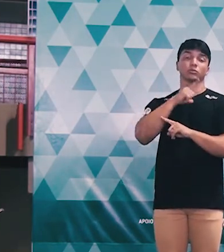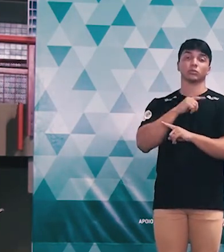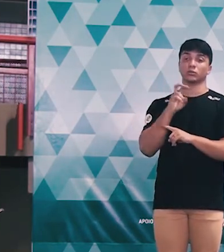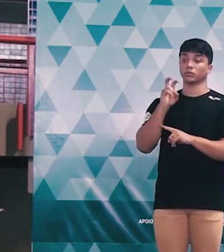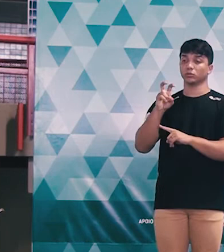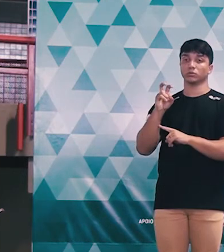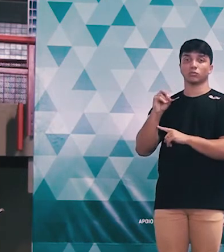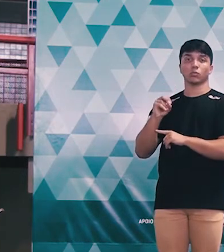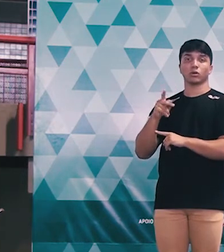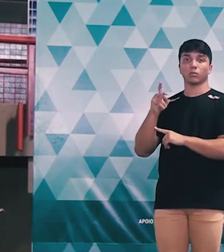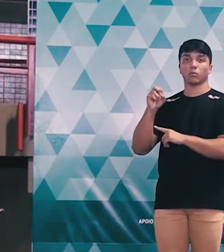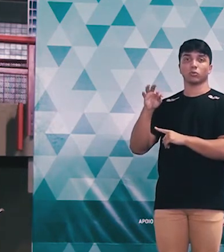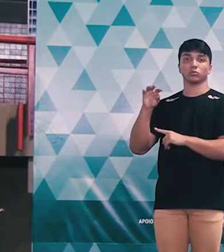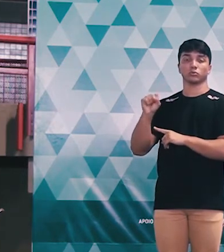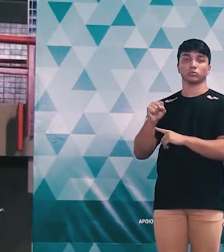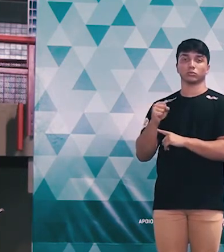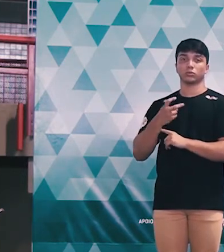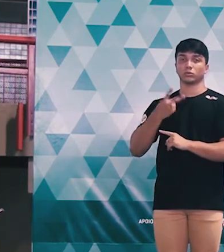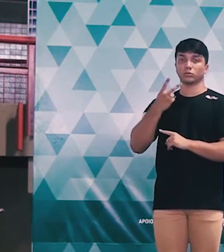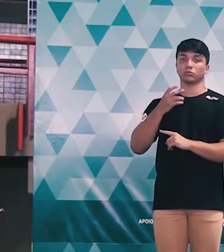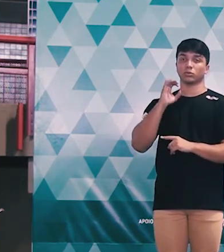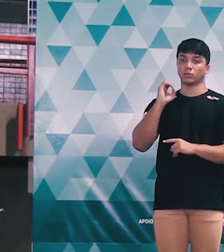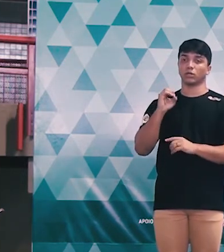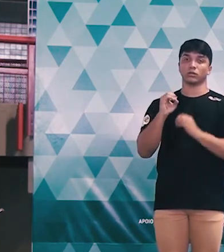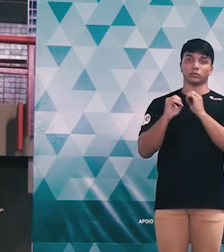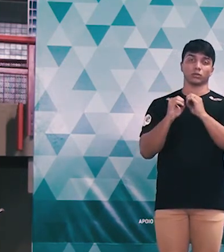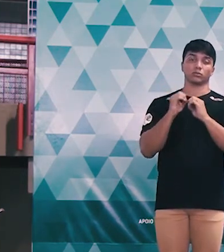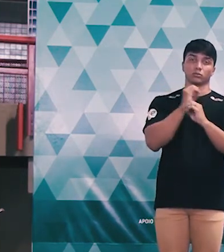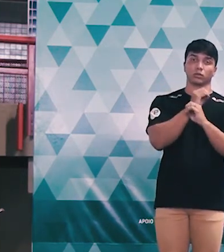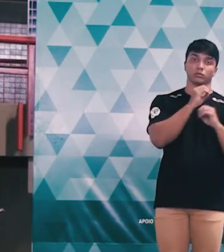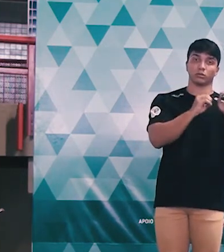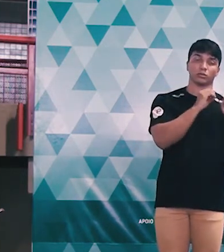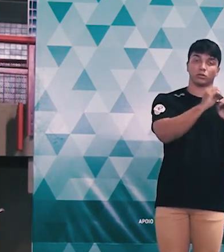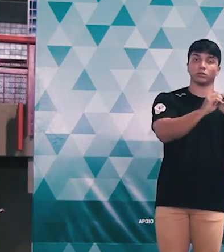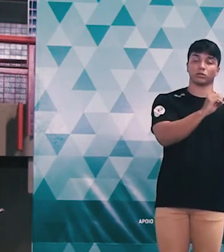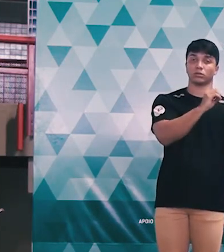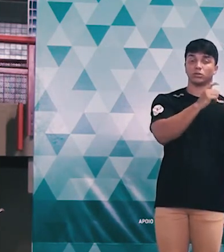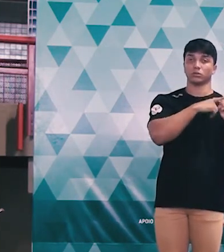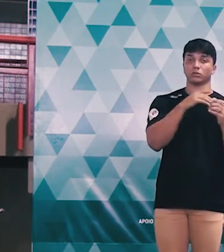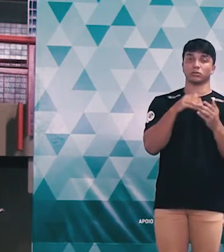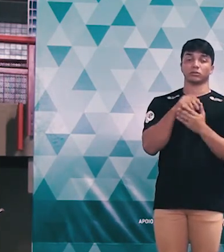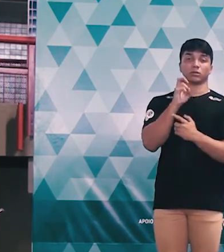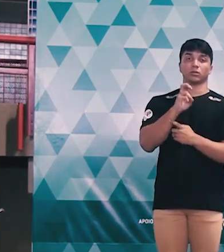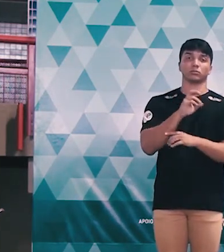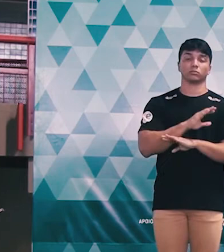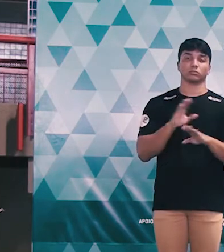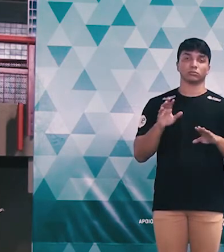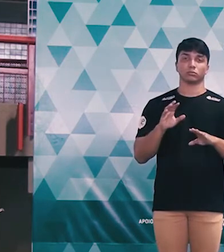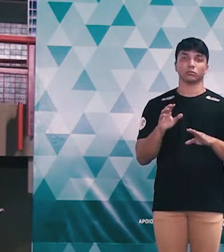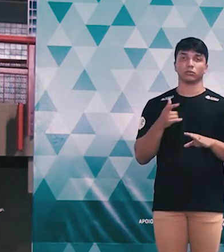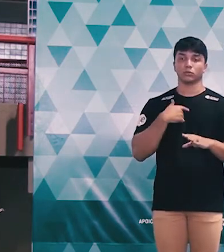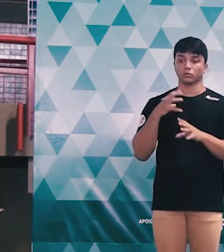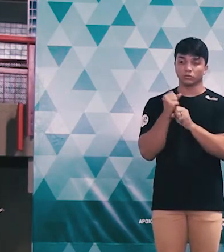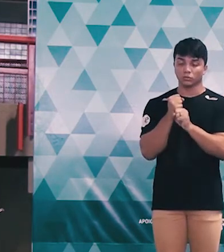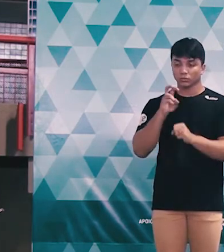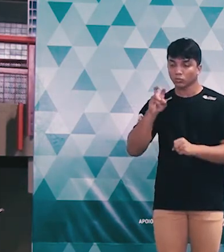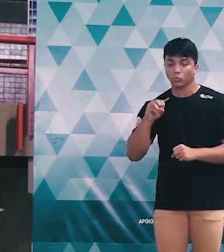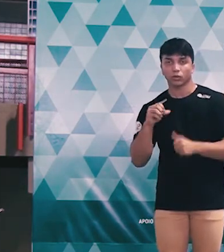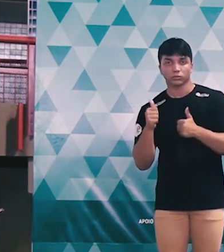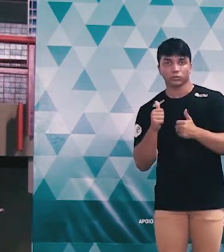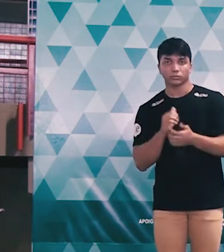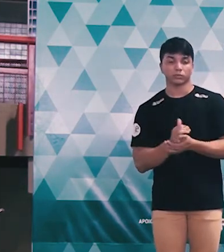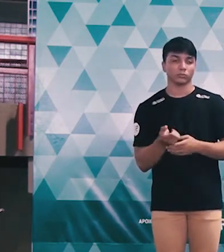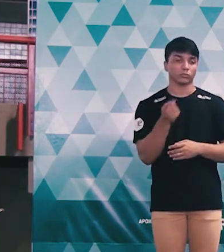fiz 50 pontos. Na segunda eu fiz 0, na terceira eu fiz 0, na quarta eu fiz 0 e na quinta eu fiz 0. Se eu somar tudo, eu fiz 50